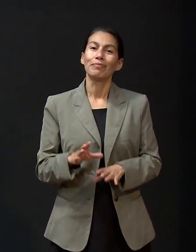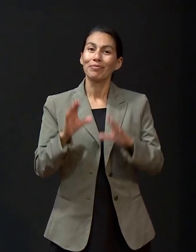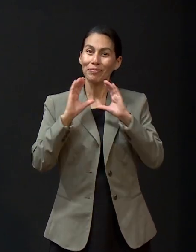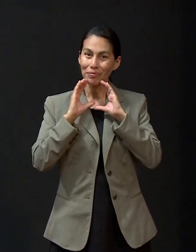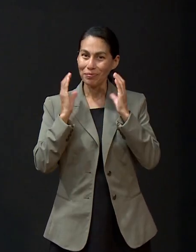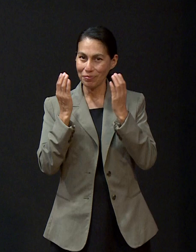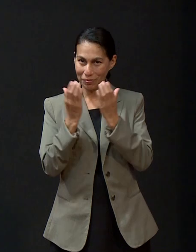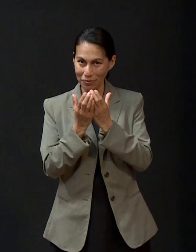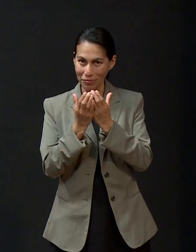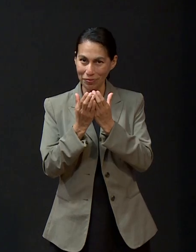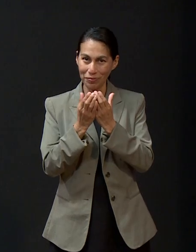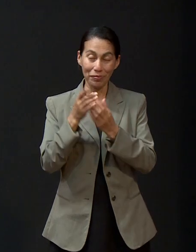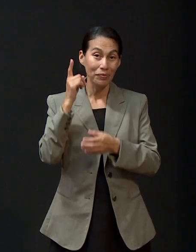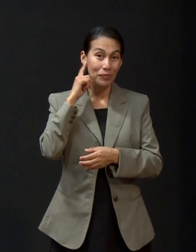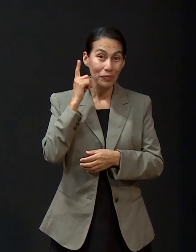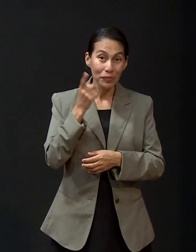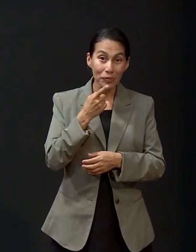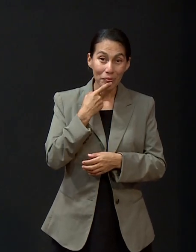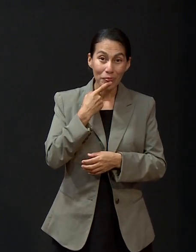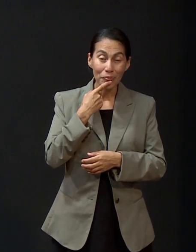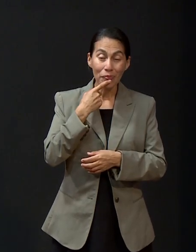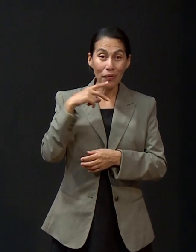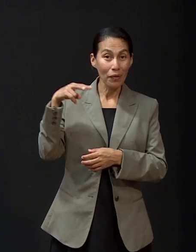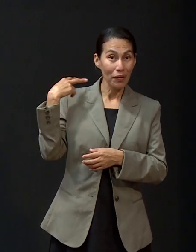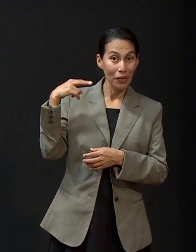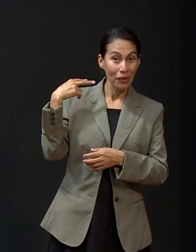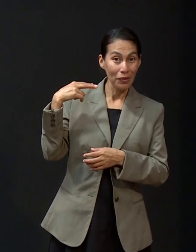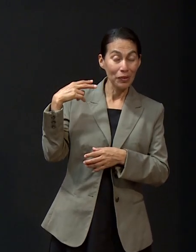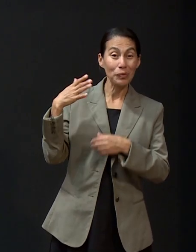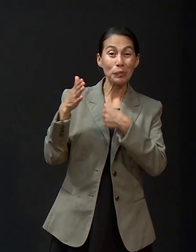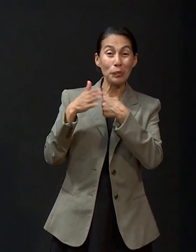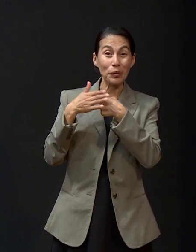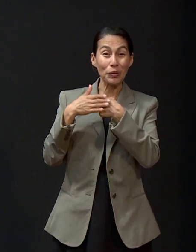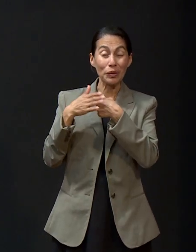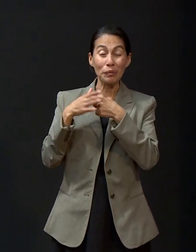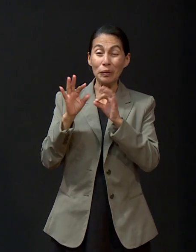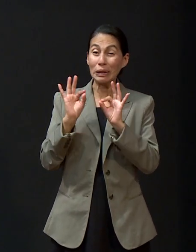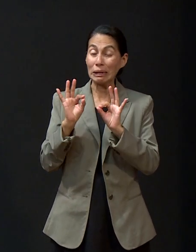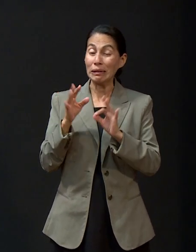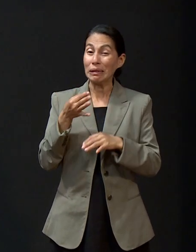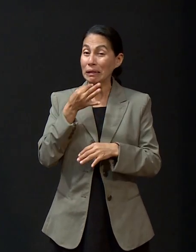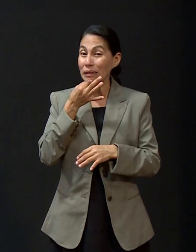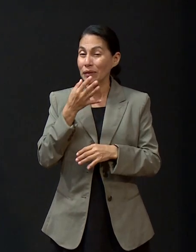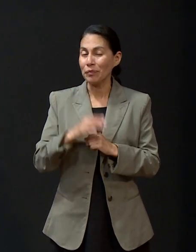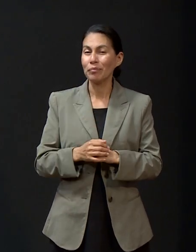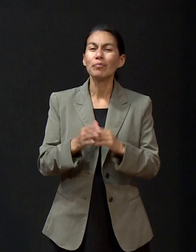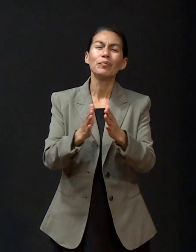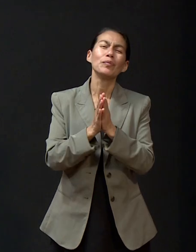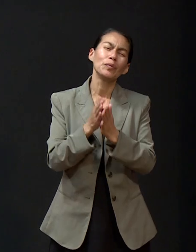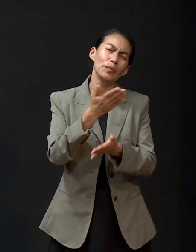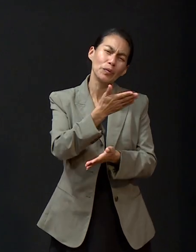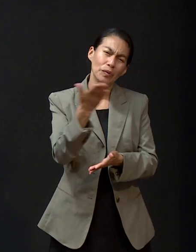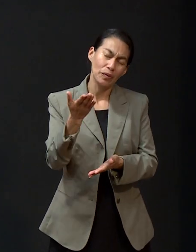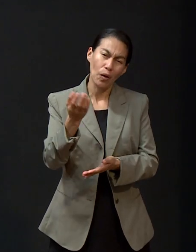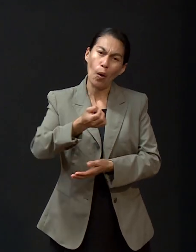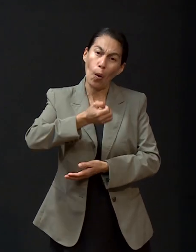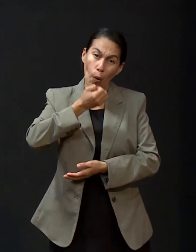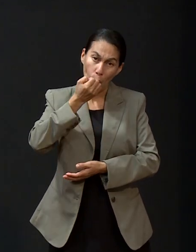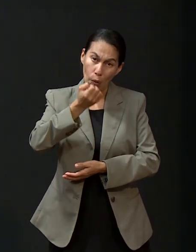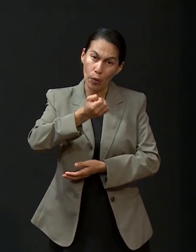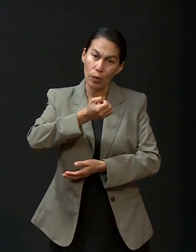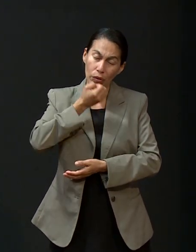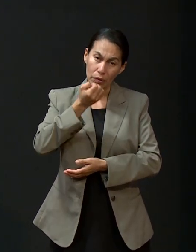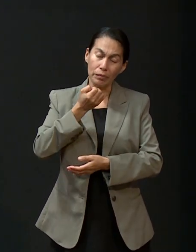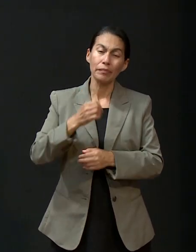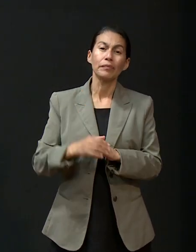El Congreso de Sordos en Veracruz también viene a continuación Y queremos pedirle que